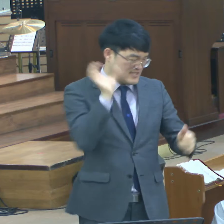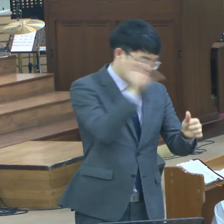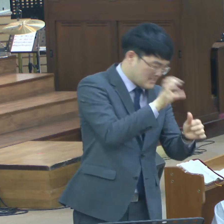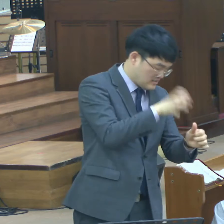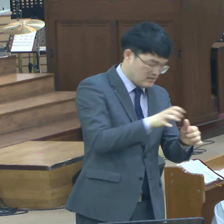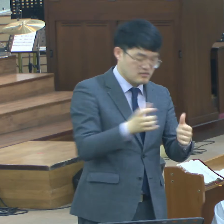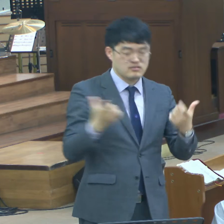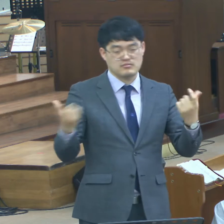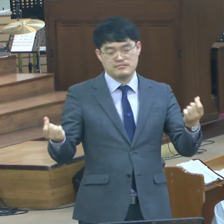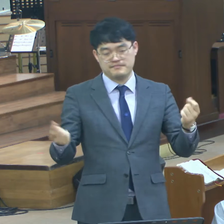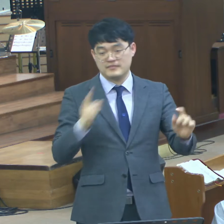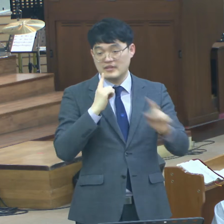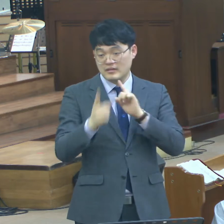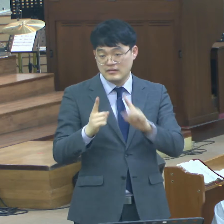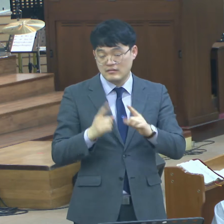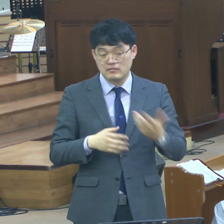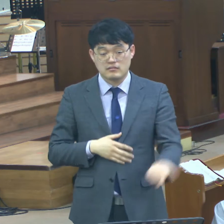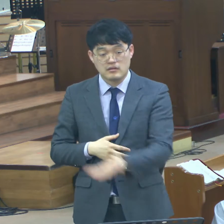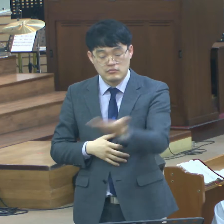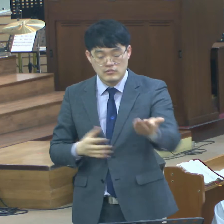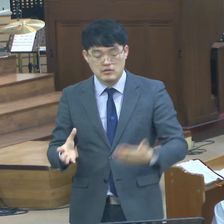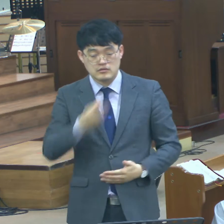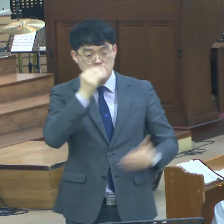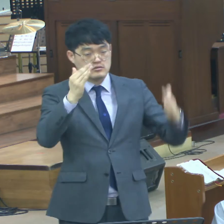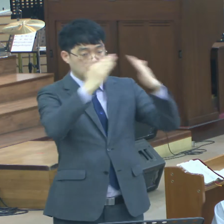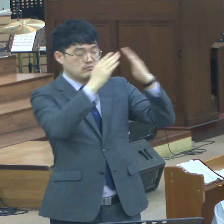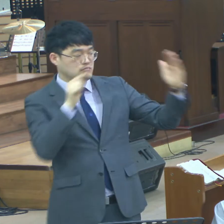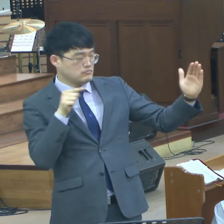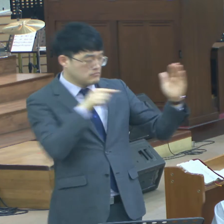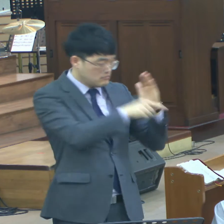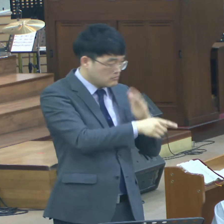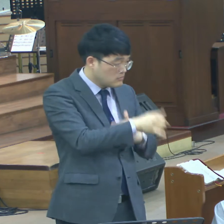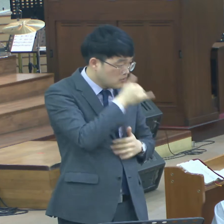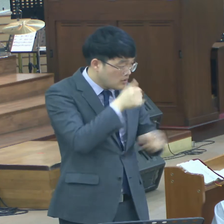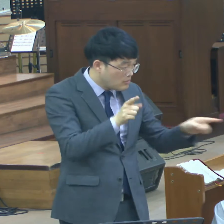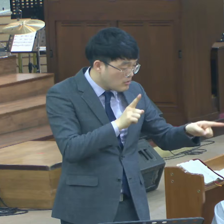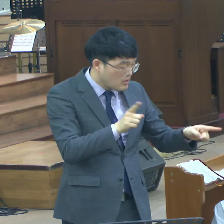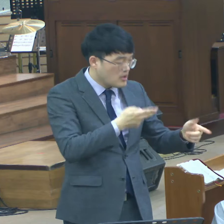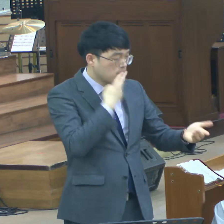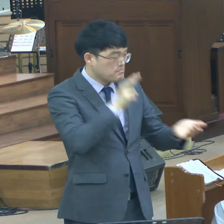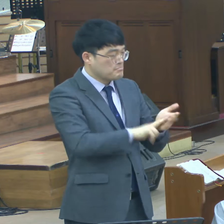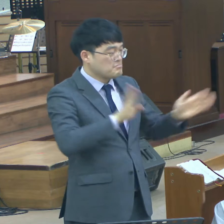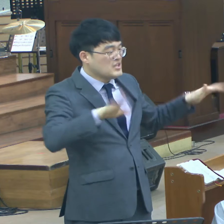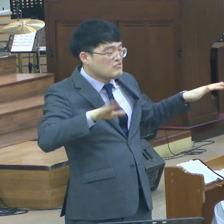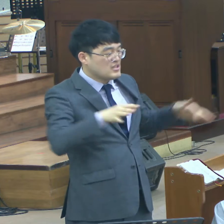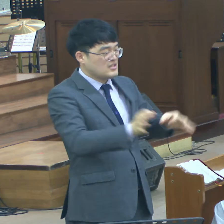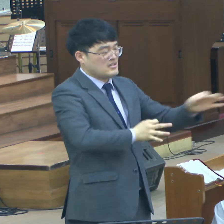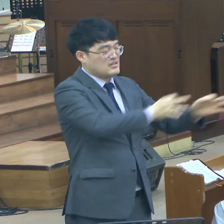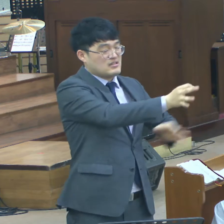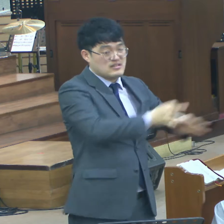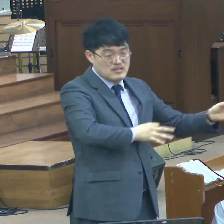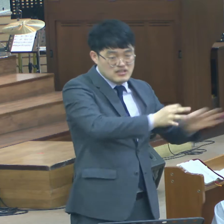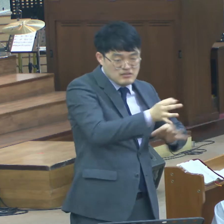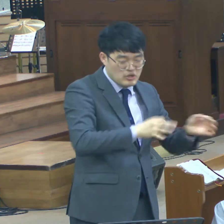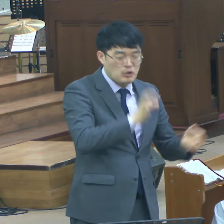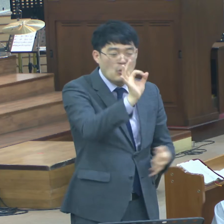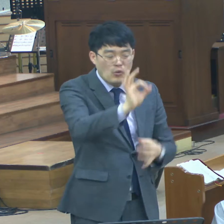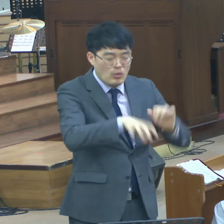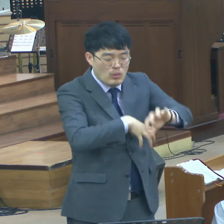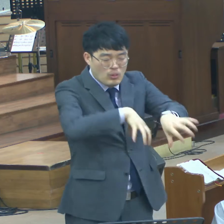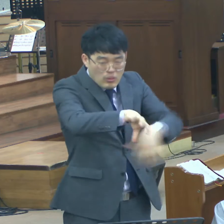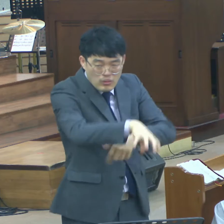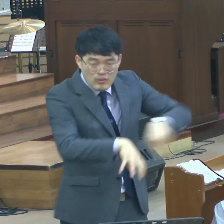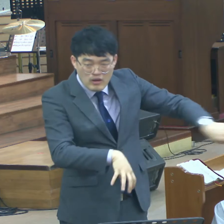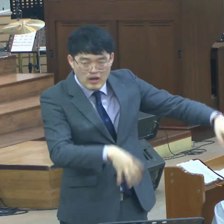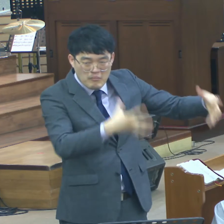양 팔고 이런 사람들, 상인들을 채찍을 만들어서 쫓아내시고 상을 둘러엎으시면서 이사야서의 말씀과 예레미야